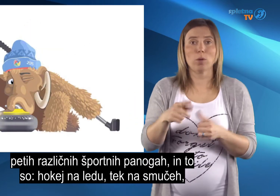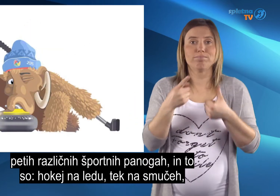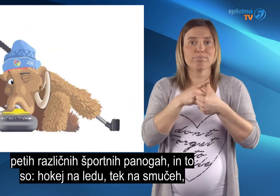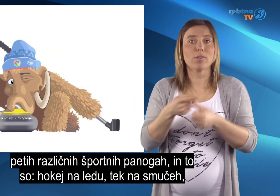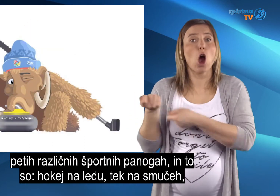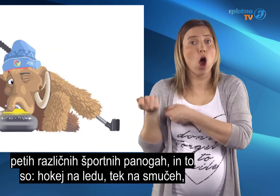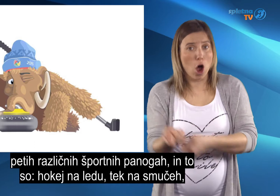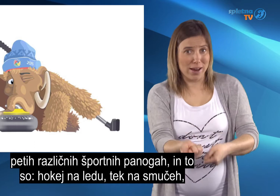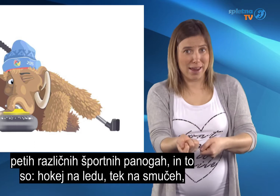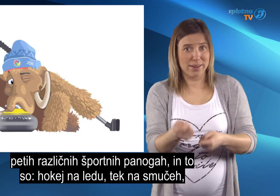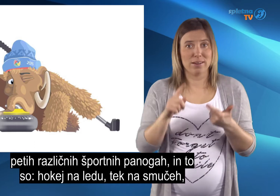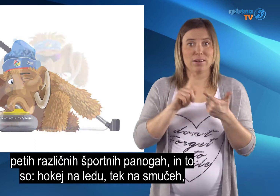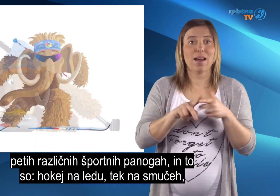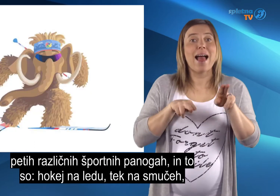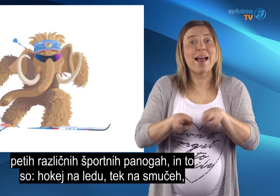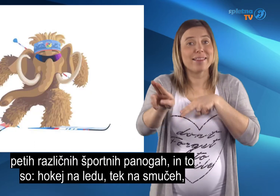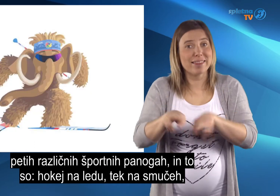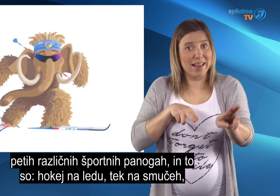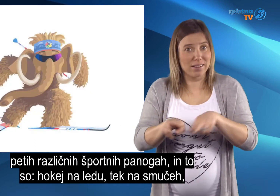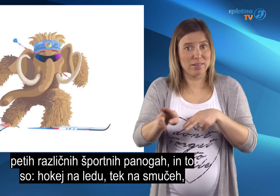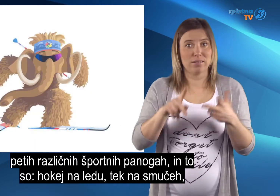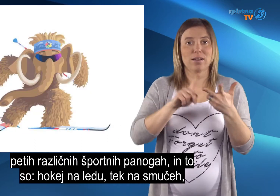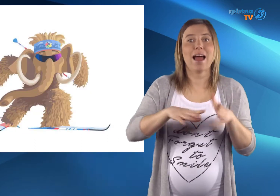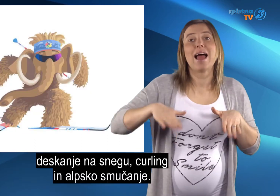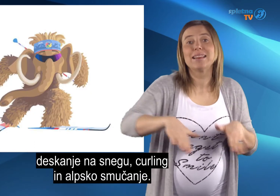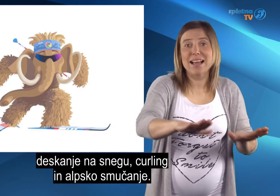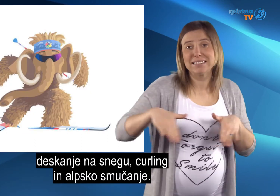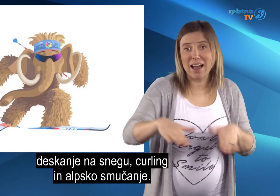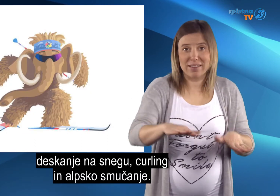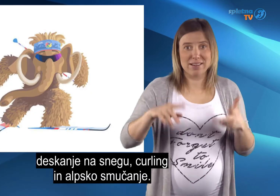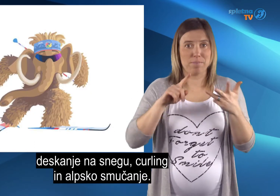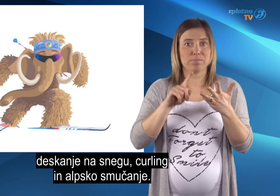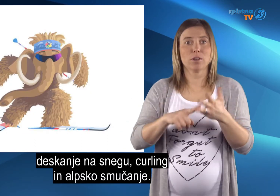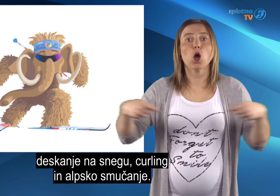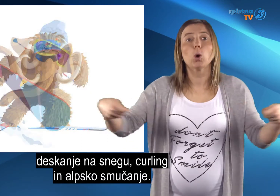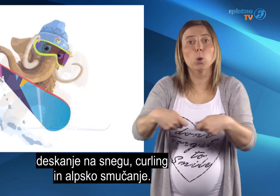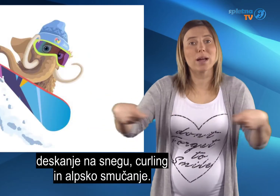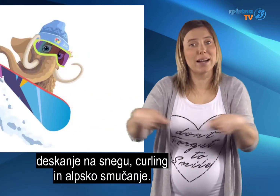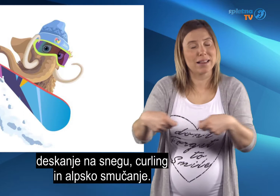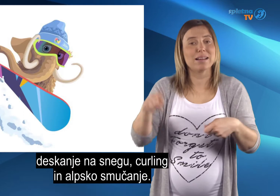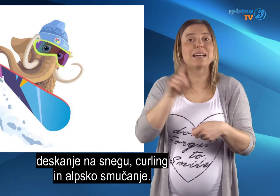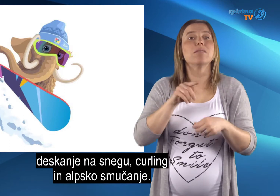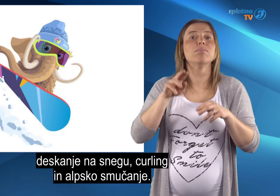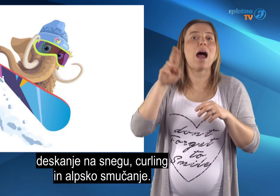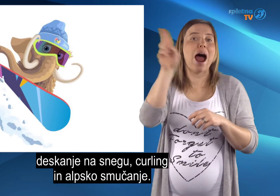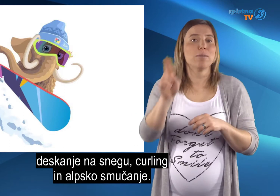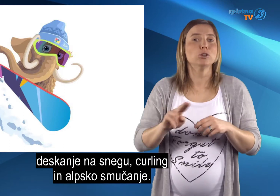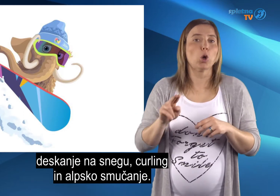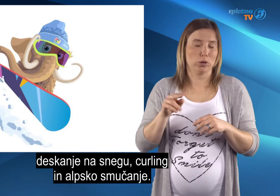to so hokej na ledu, tek na smučeh, deskanje na snegu, curling in alpsko smučanje.